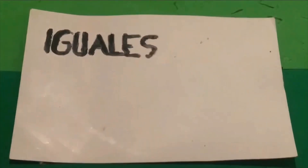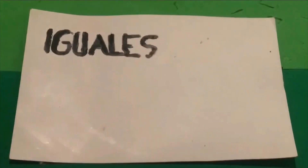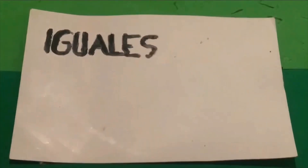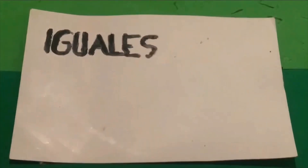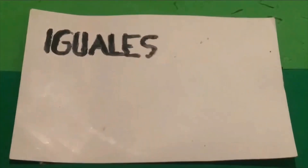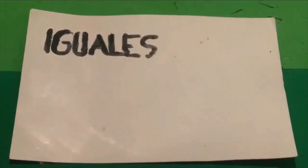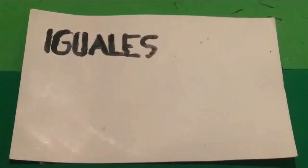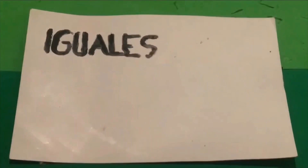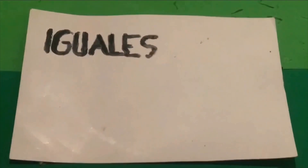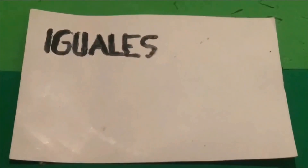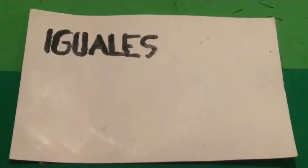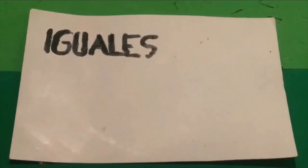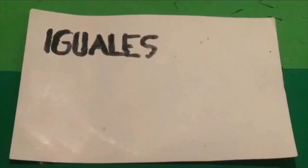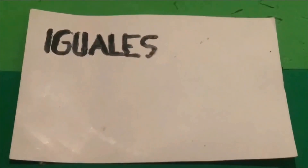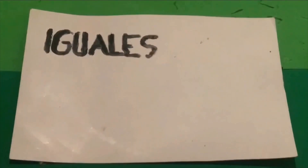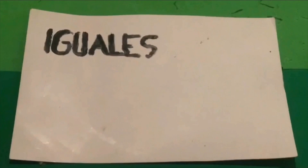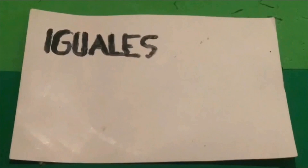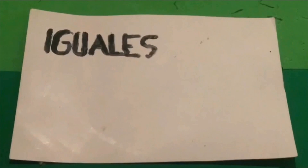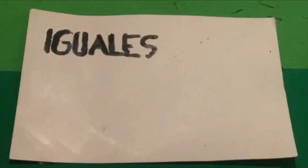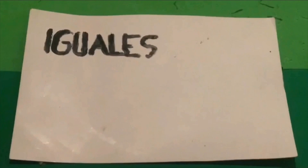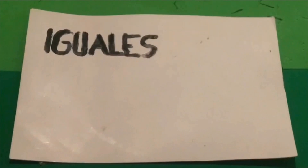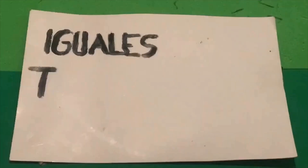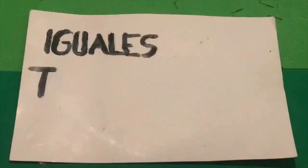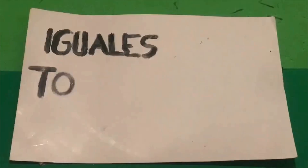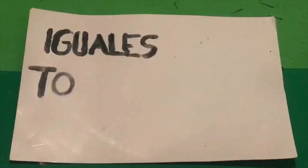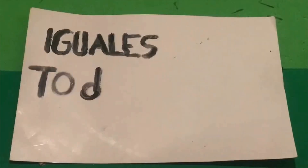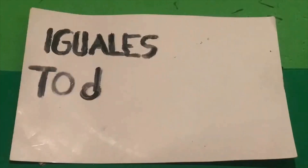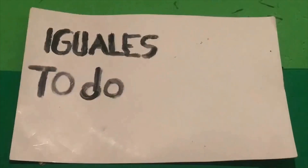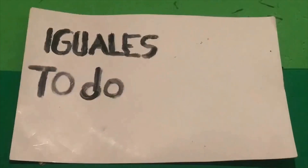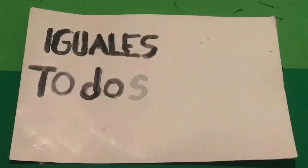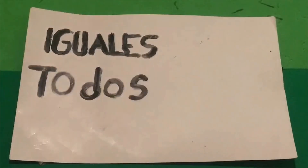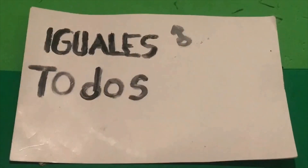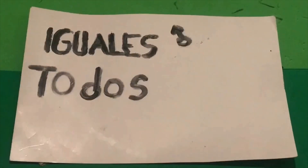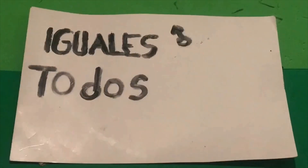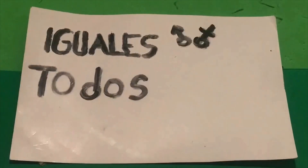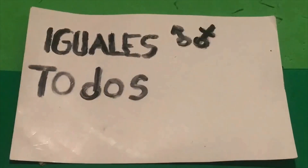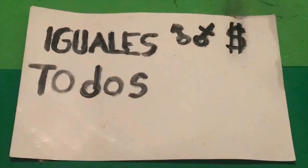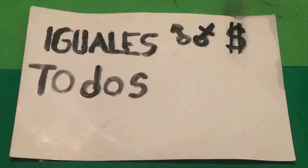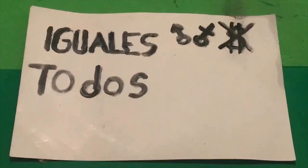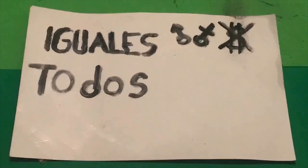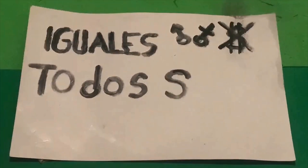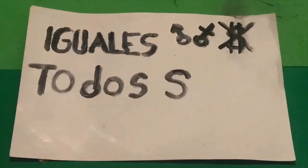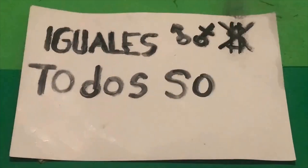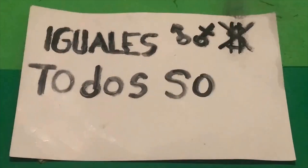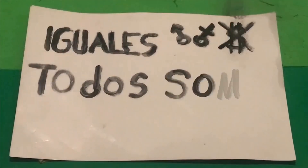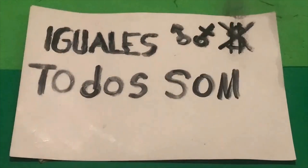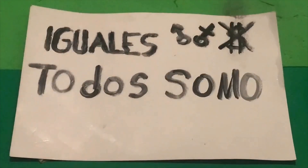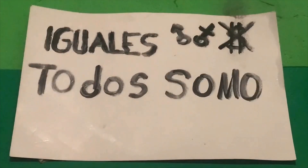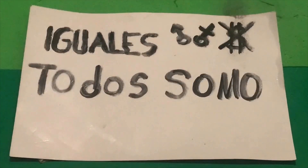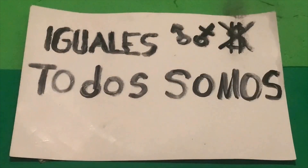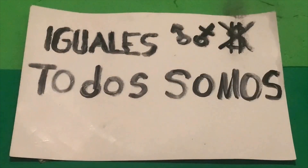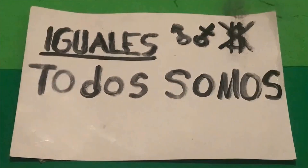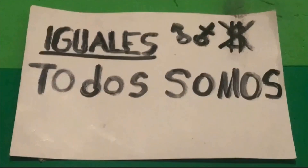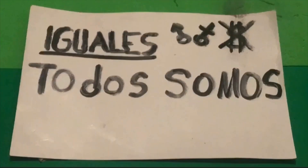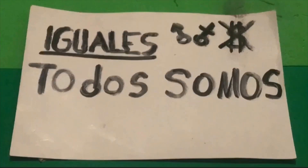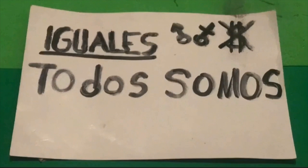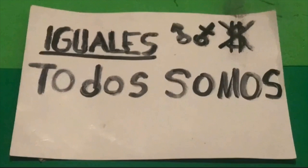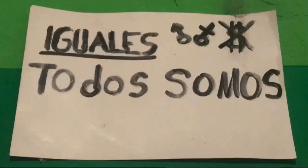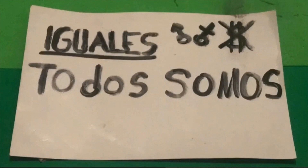condición diferente a la de los demás no quiere decir que se le deba tratar mal o que tiene menos derechos. Debemos tomar conciencia y entender que a